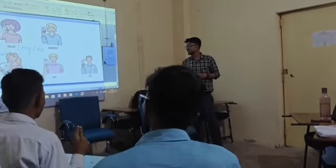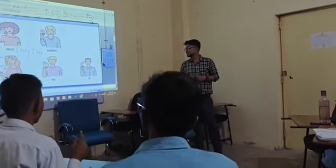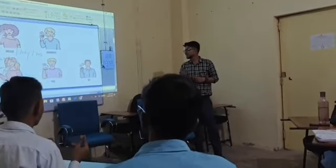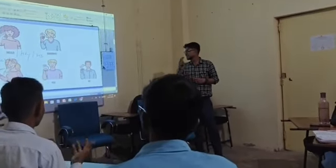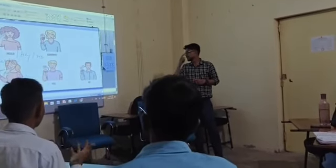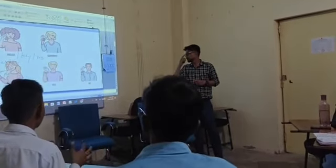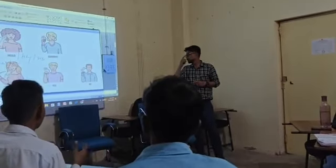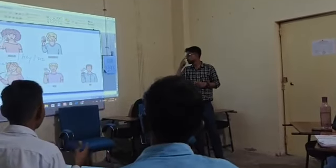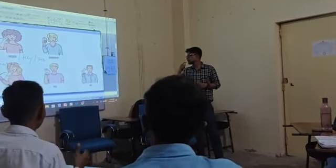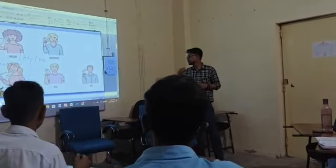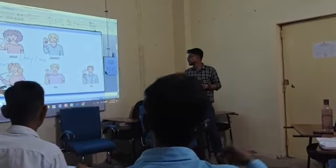है।